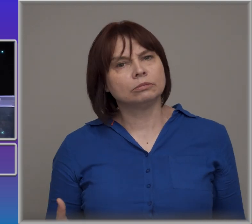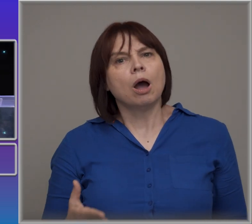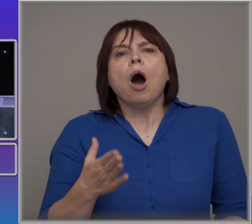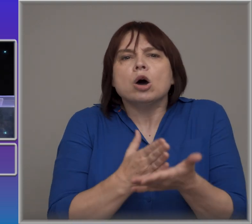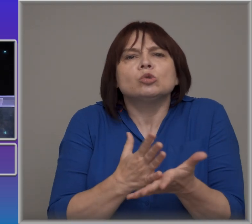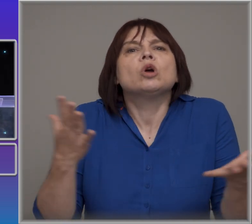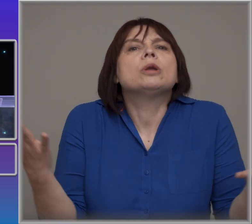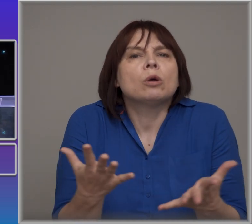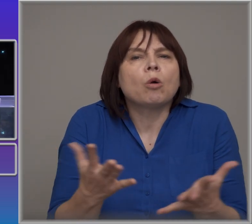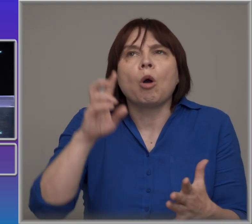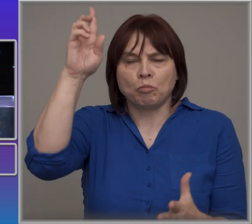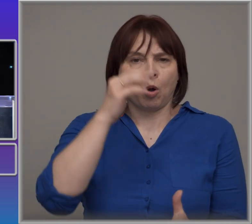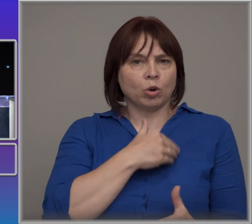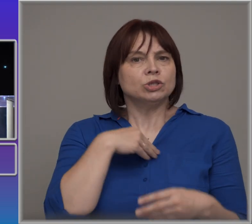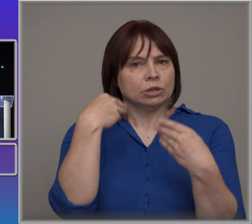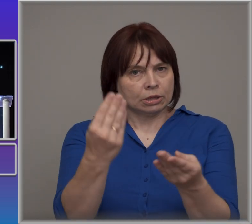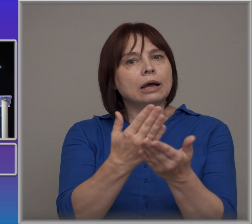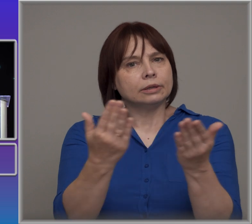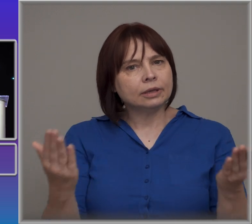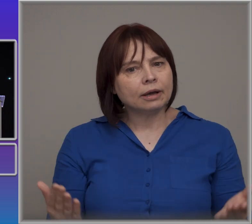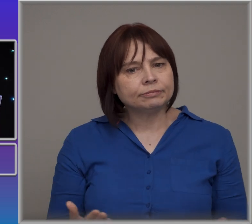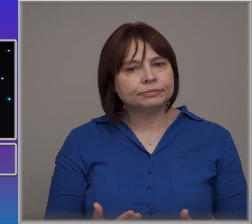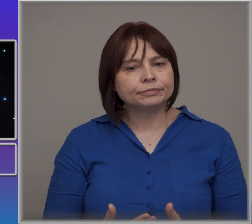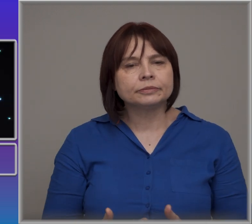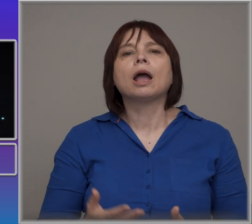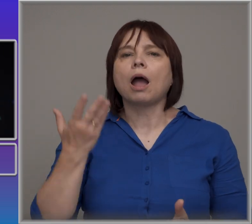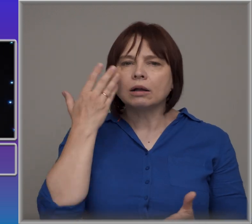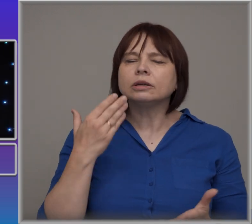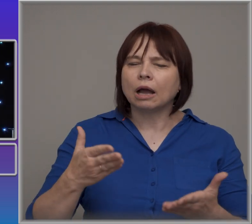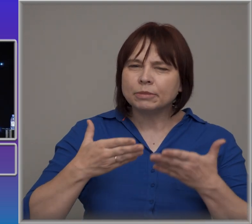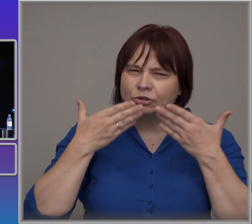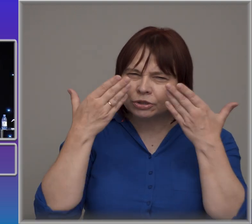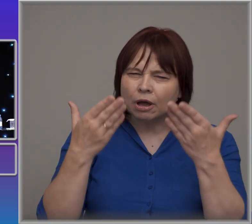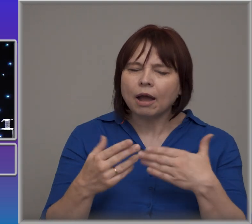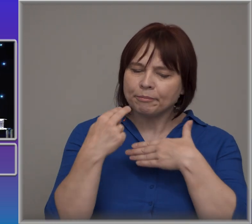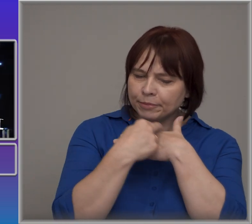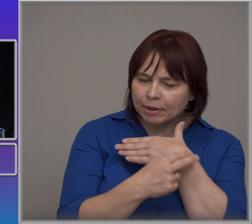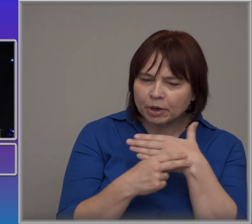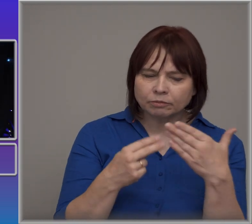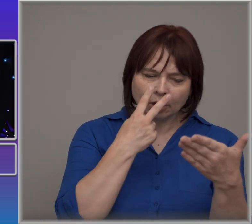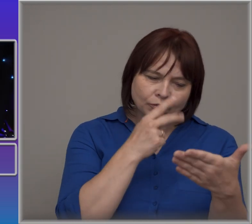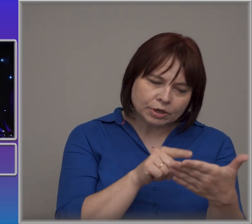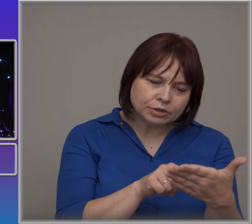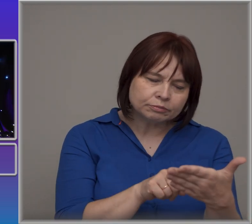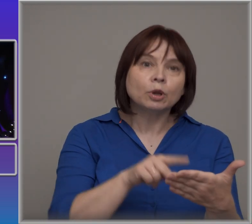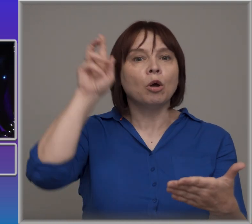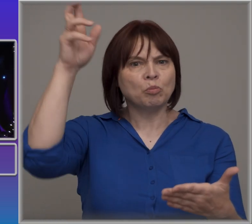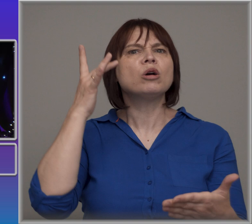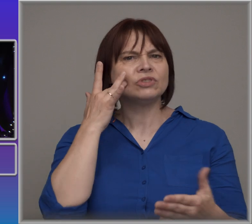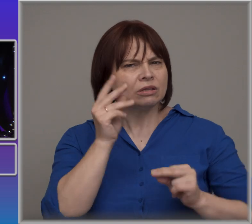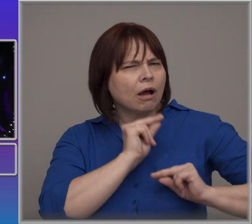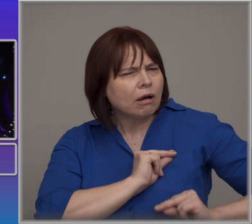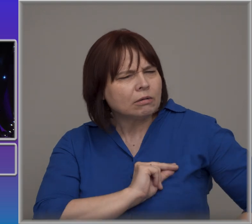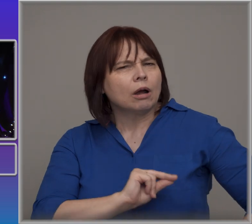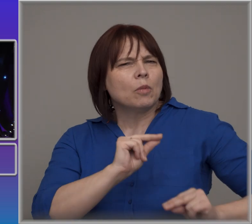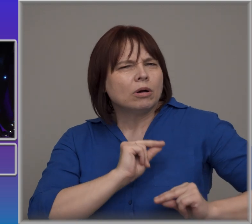людей, очень важно понимать, очень важно понимать нашего Бога, потому что, смотря на Бога, мы